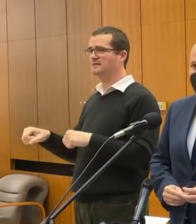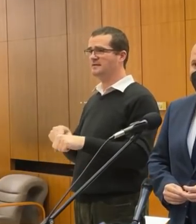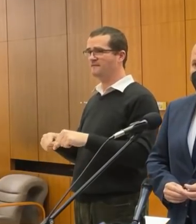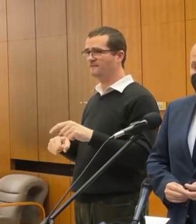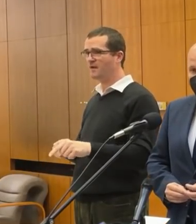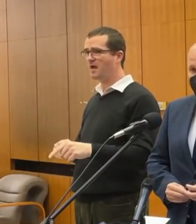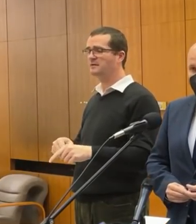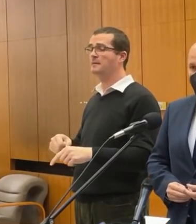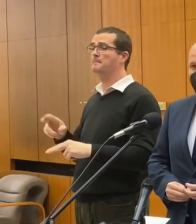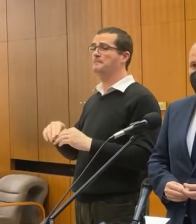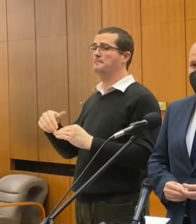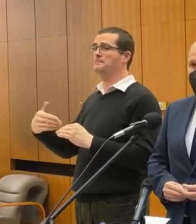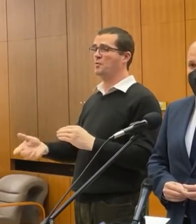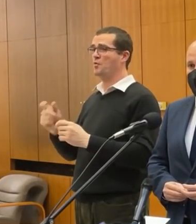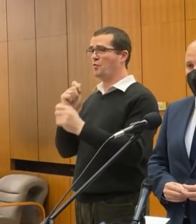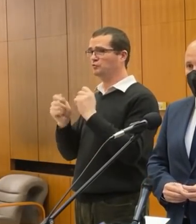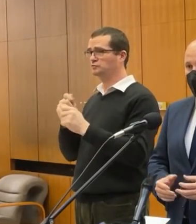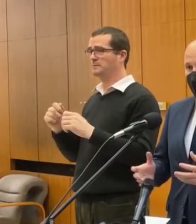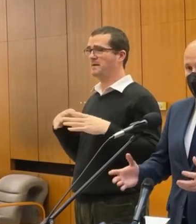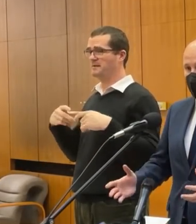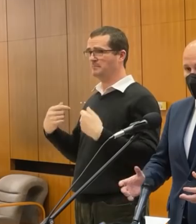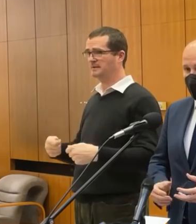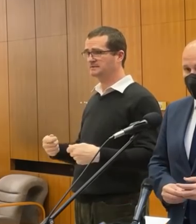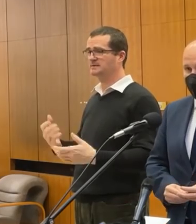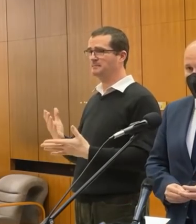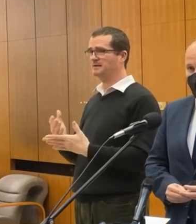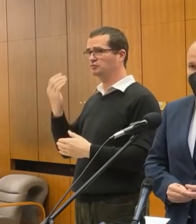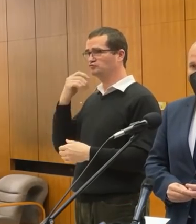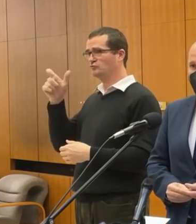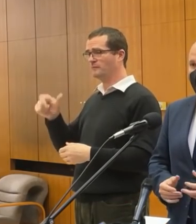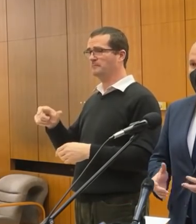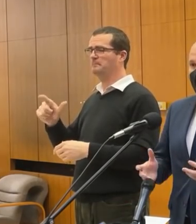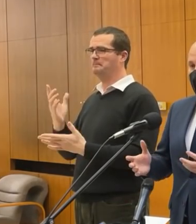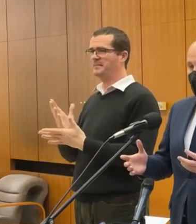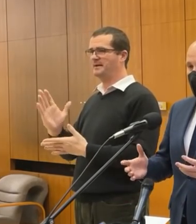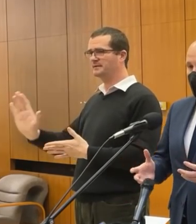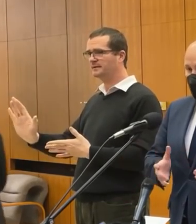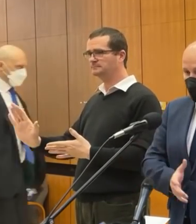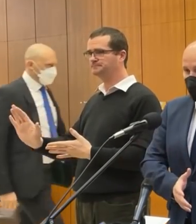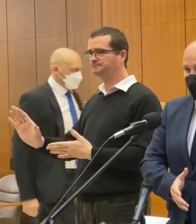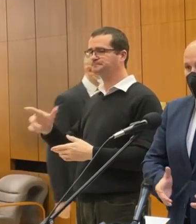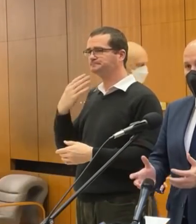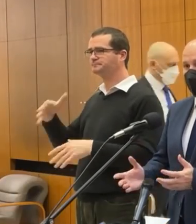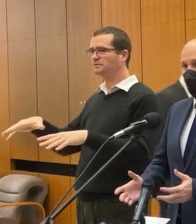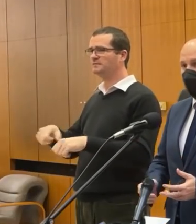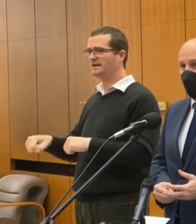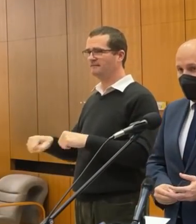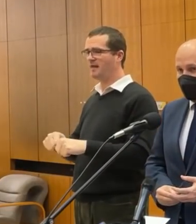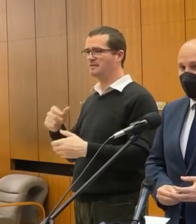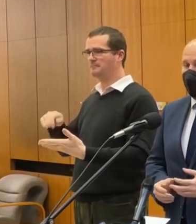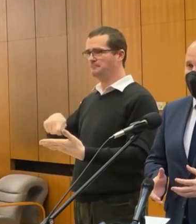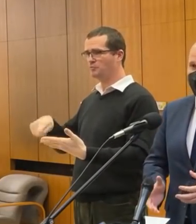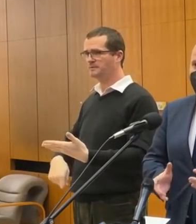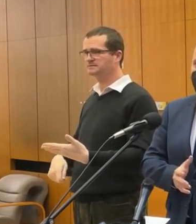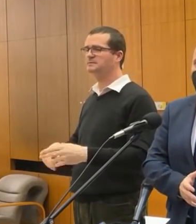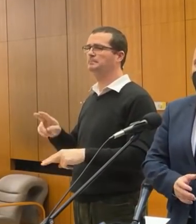vláde. Následne po konzultácii s pani prezidentkou bude určený človek, ktorý bude oprávnený po schválení vo vláde túto dohodu